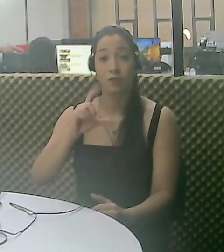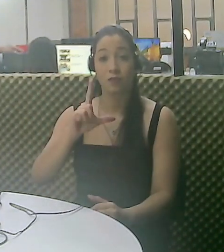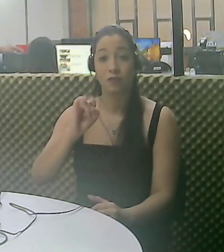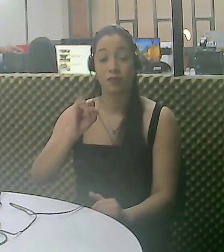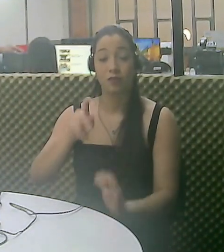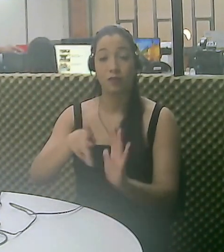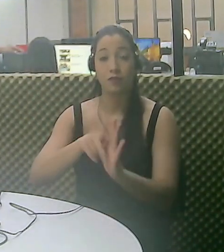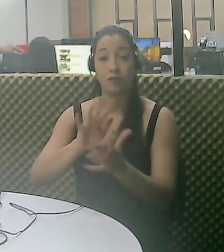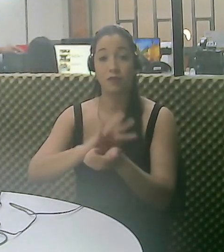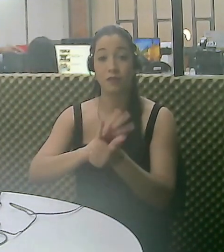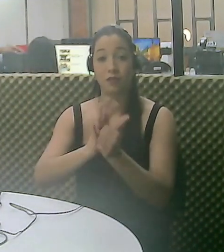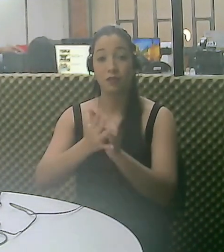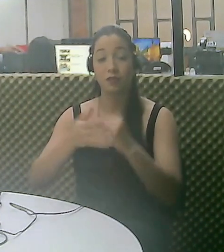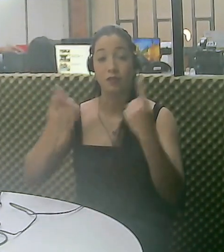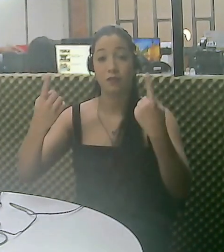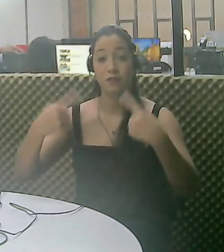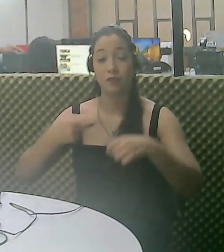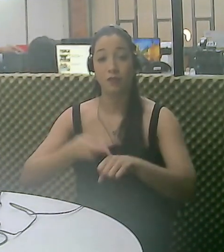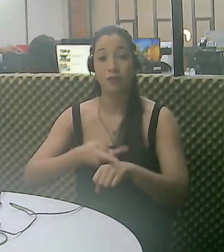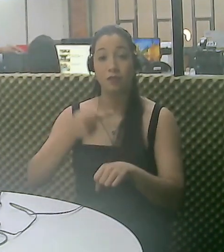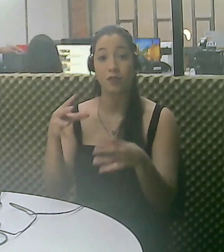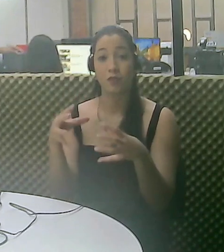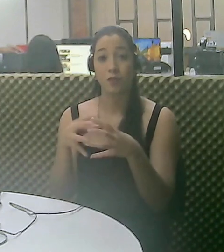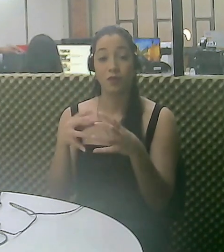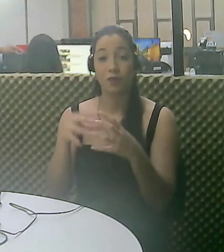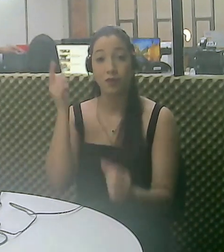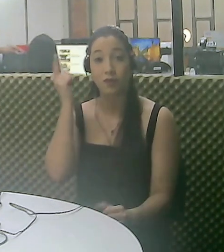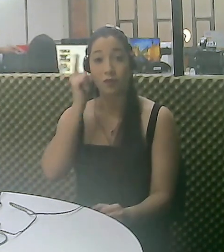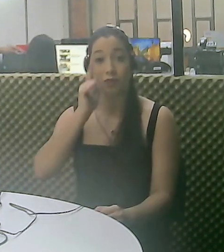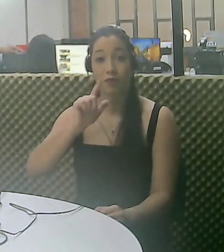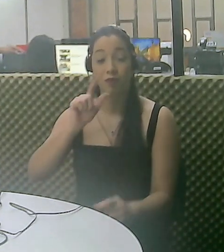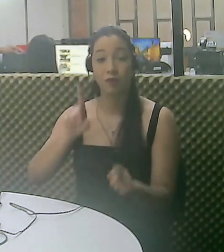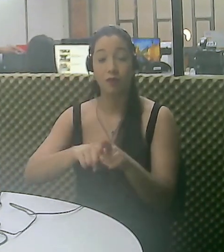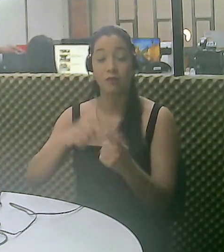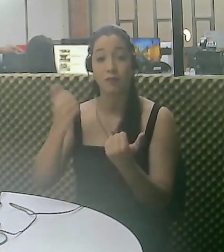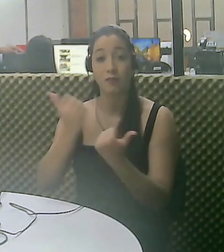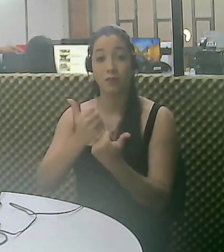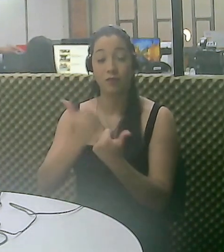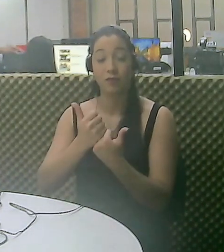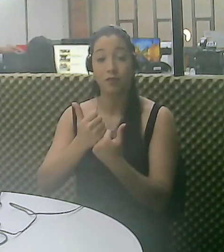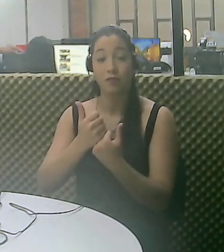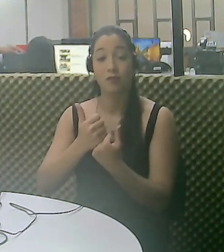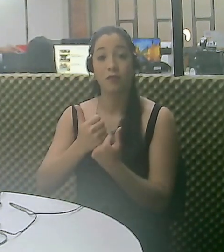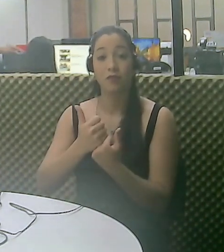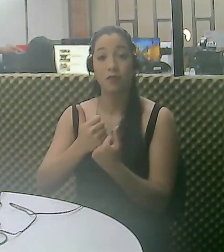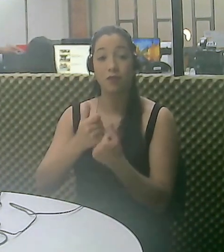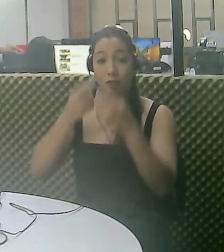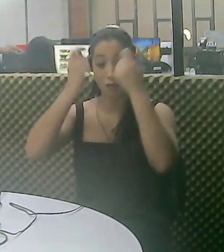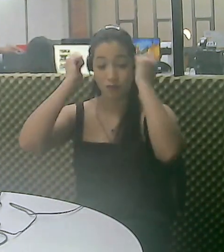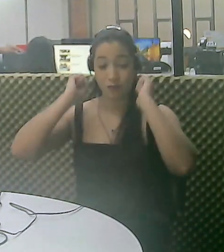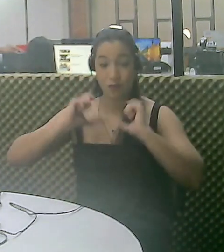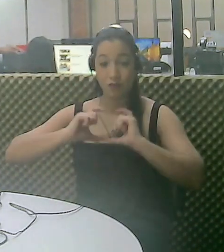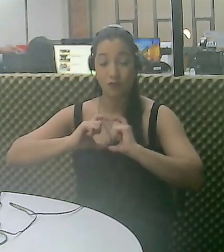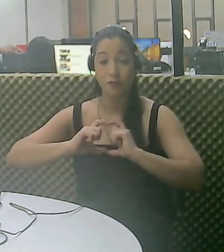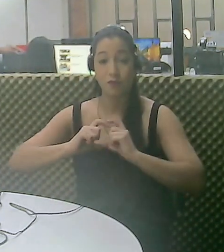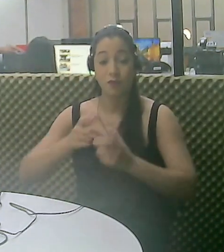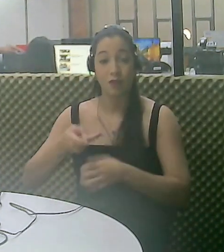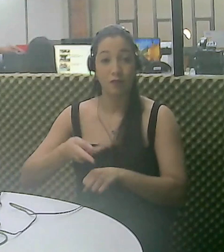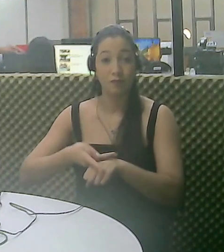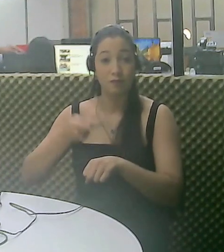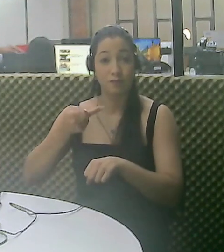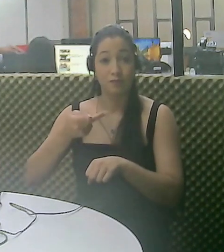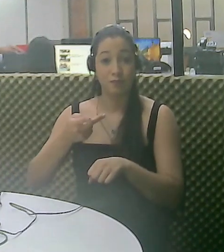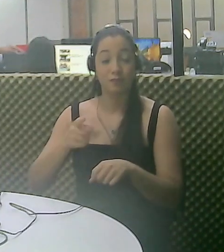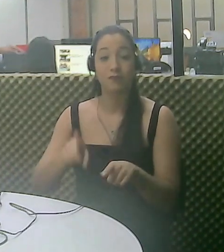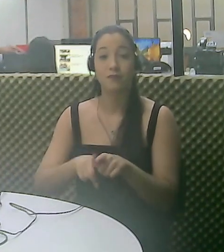Futel, a competição premiará as equipes campeã e vice-campeã com troféus e medalhas, além do artilheiro